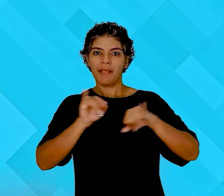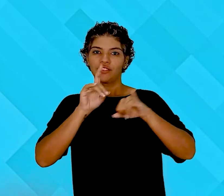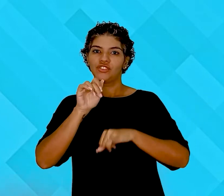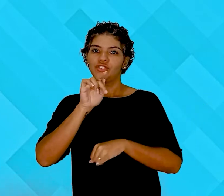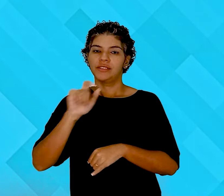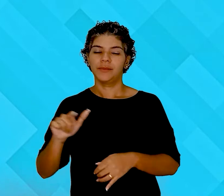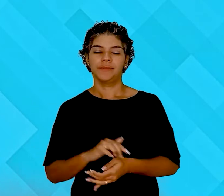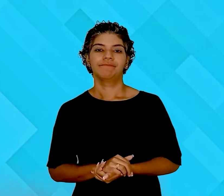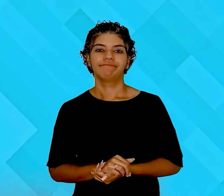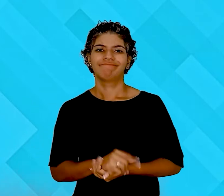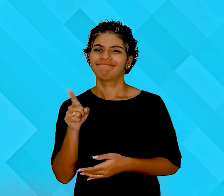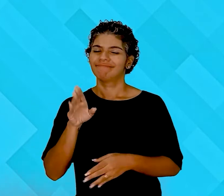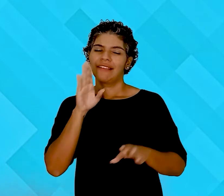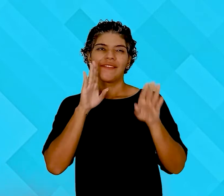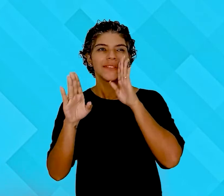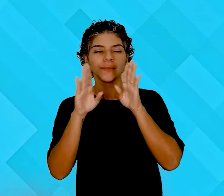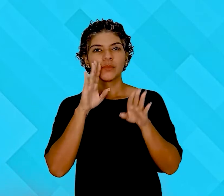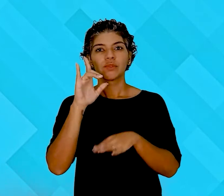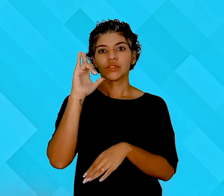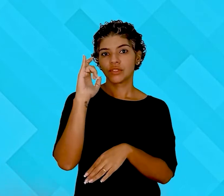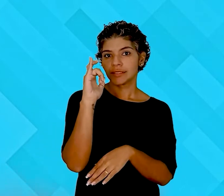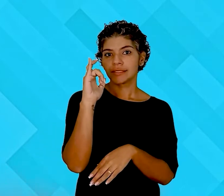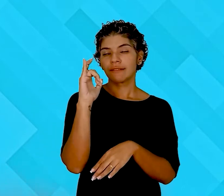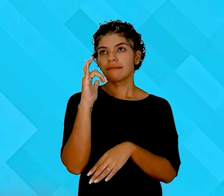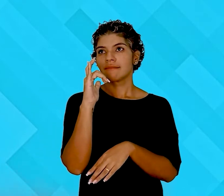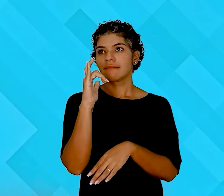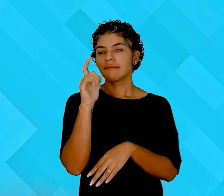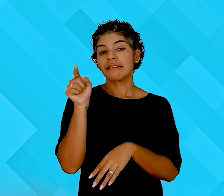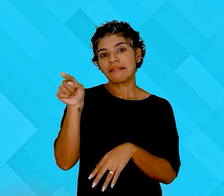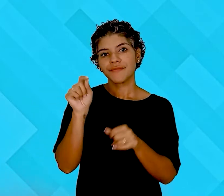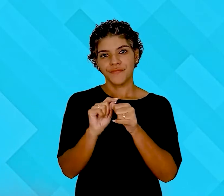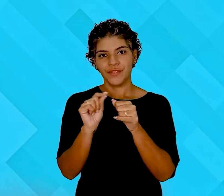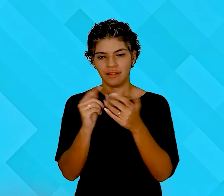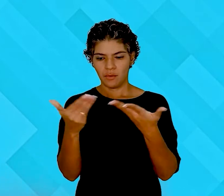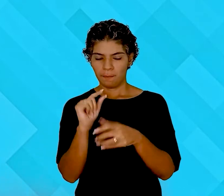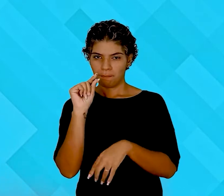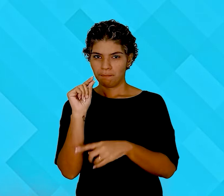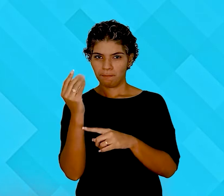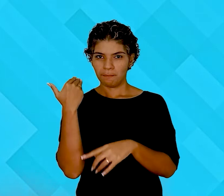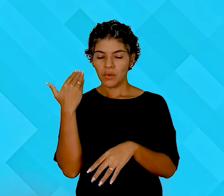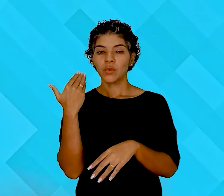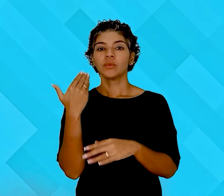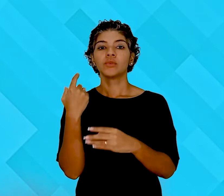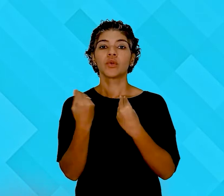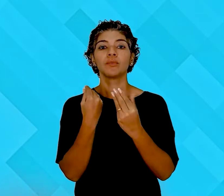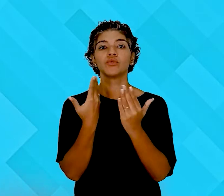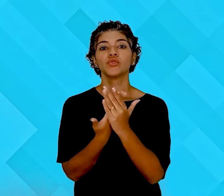o estúdio de criação, porque viram que tinha muita terceirização de plataforma para programar post, etc.